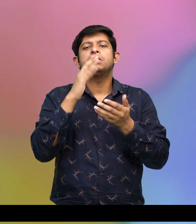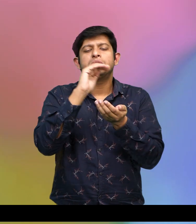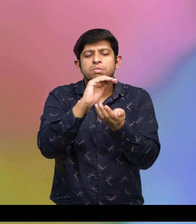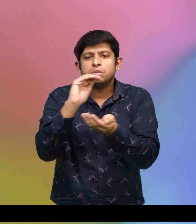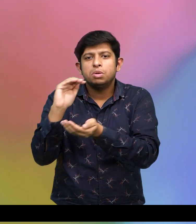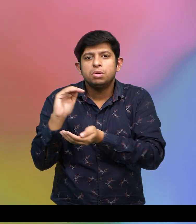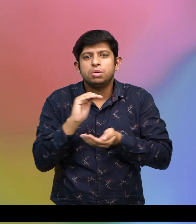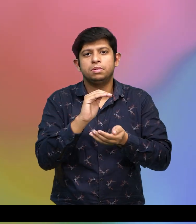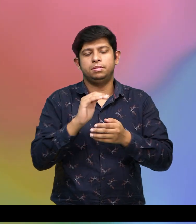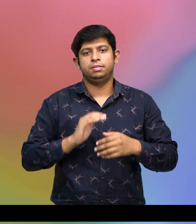పిల్లలకు జన్మనిస్తాయి.